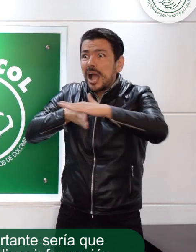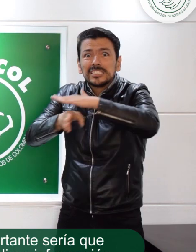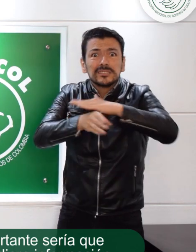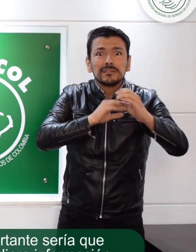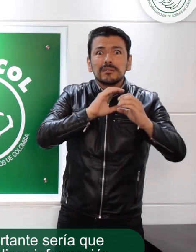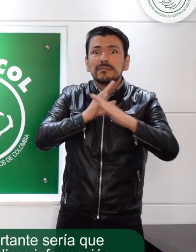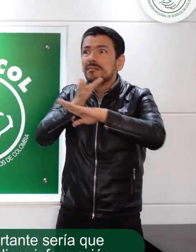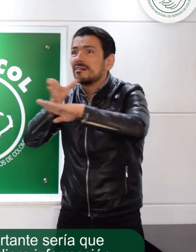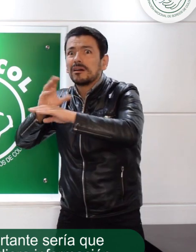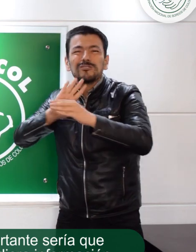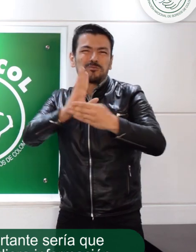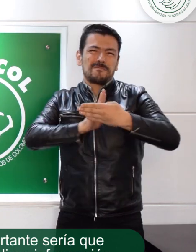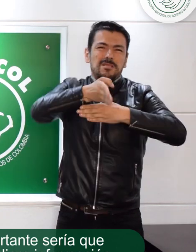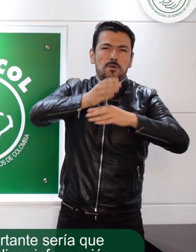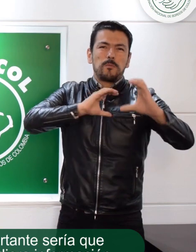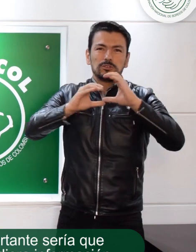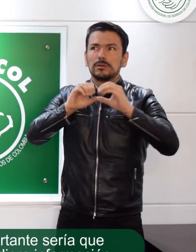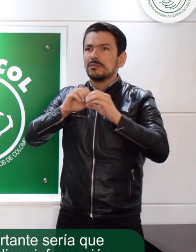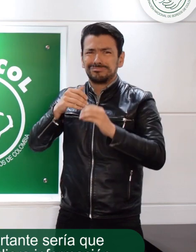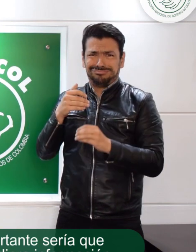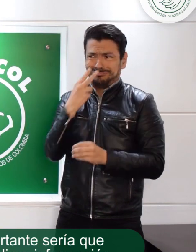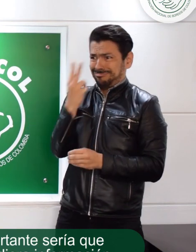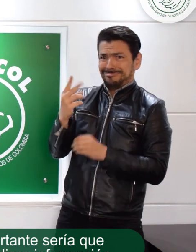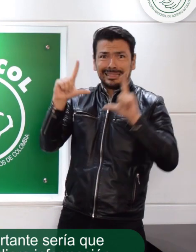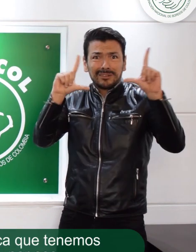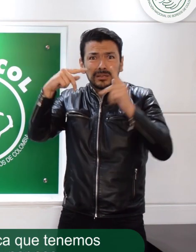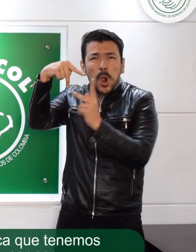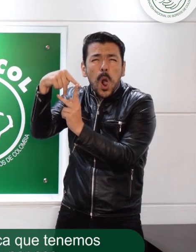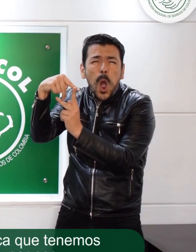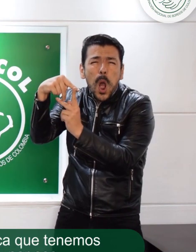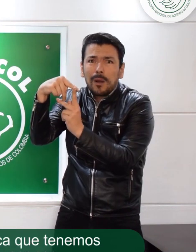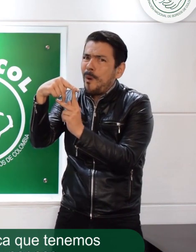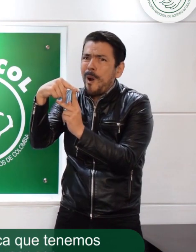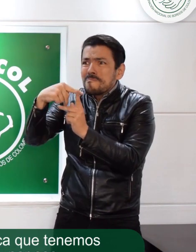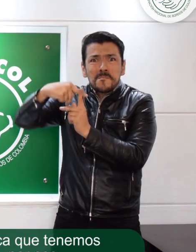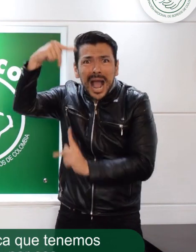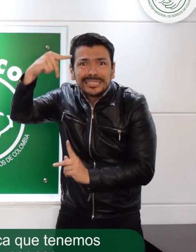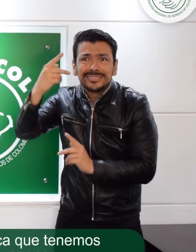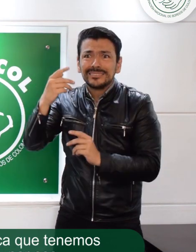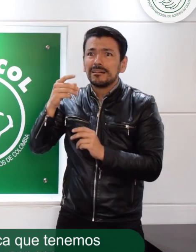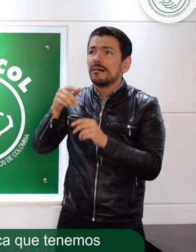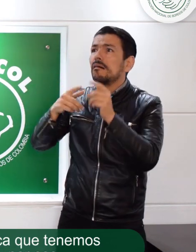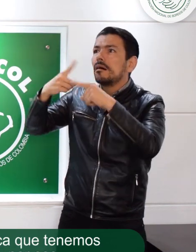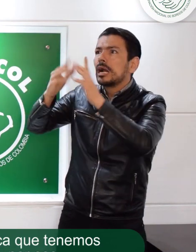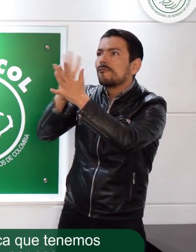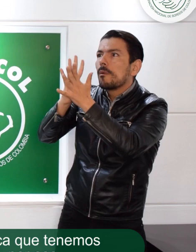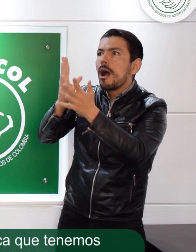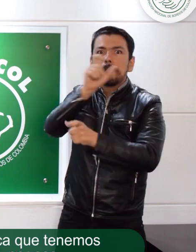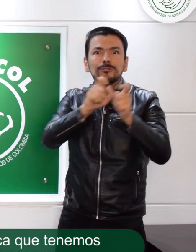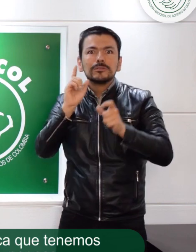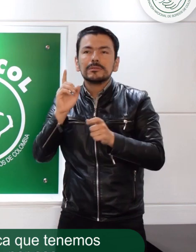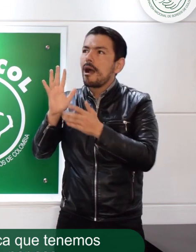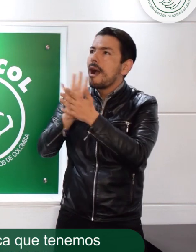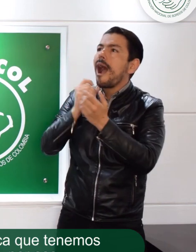sería que la imagen fuera más fluida, que se le diera información sobre el coronavirus, la problemática que tenemos